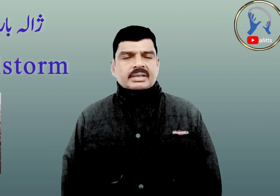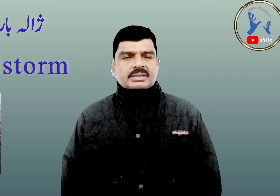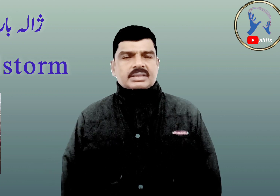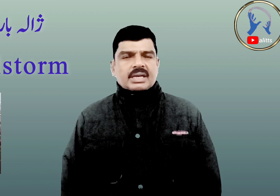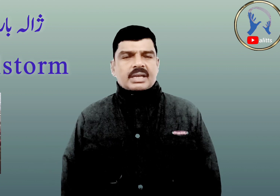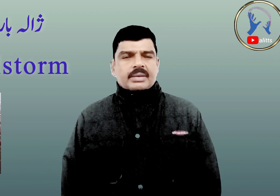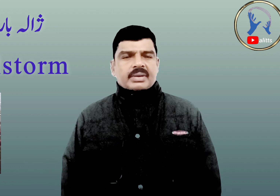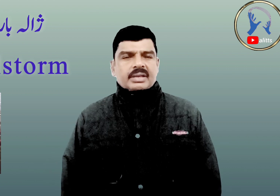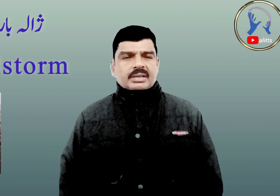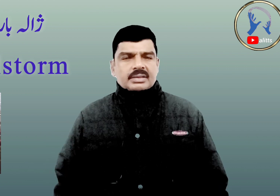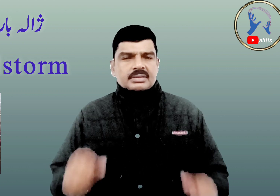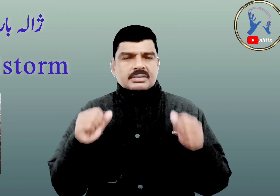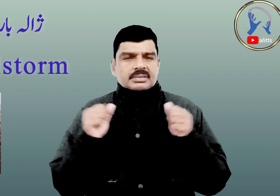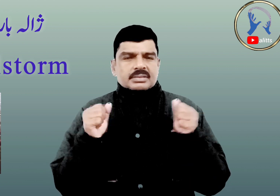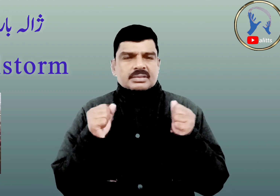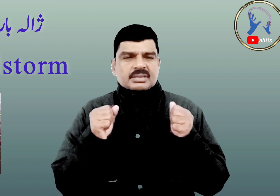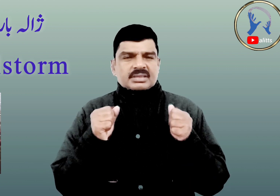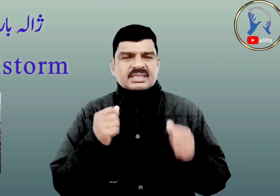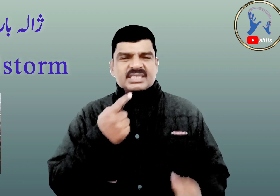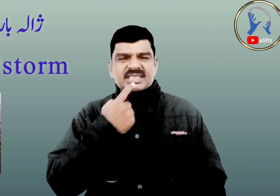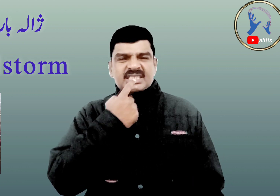गिरना। ज़ालाबारी।